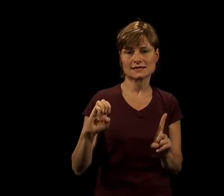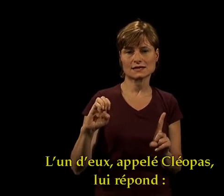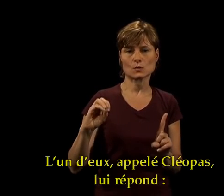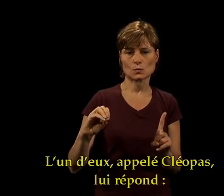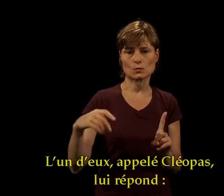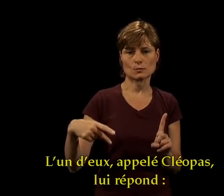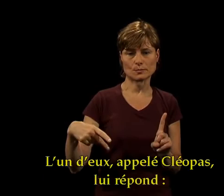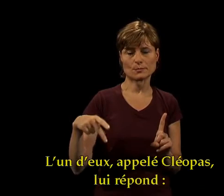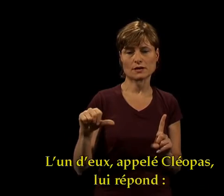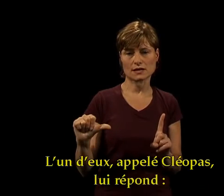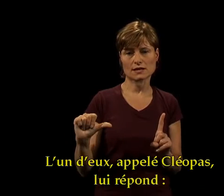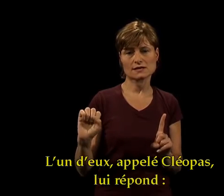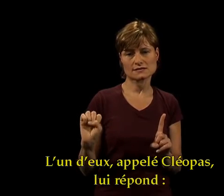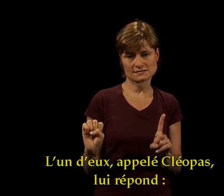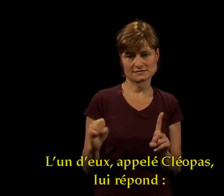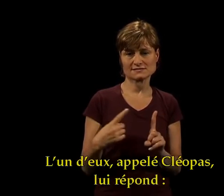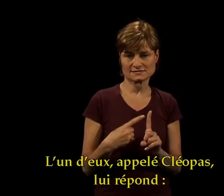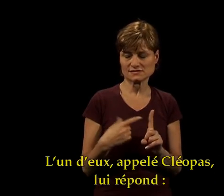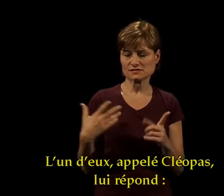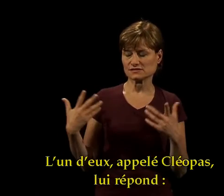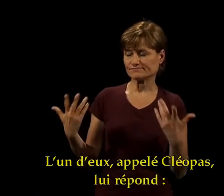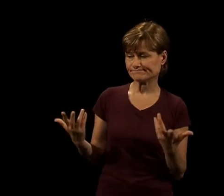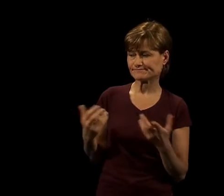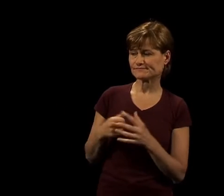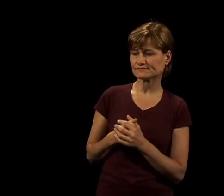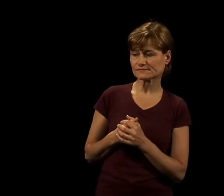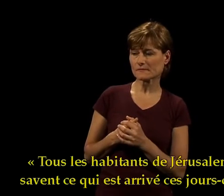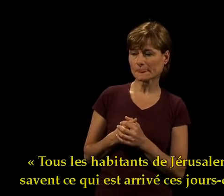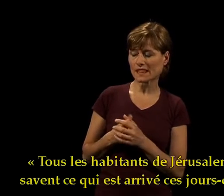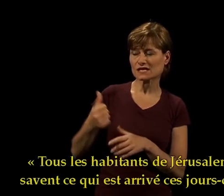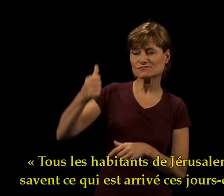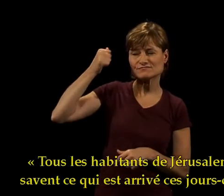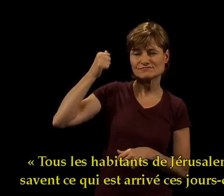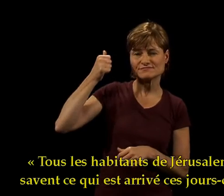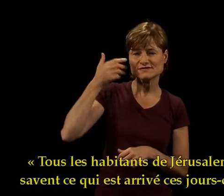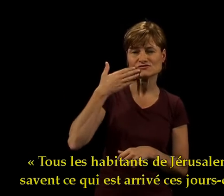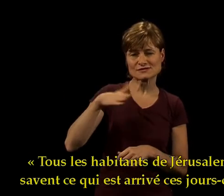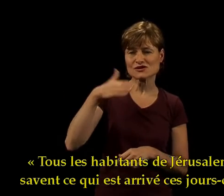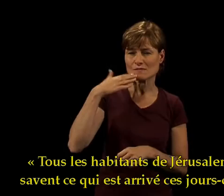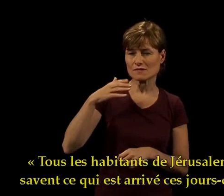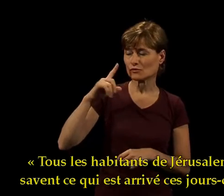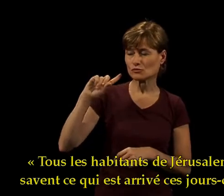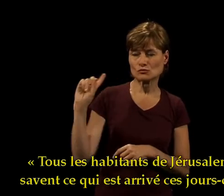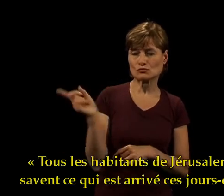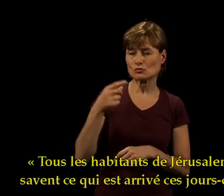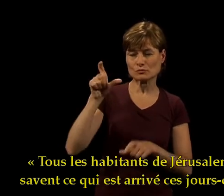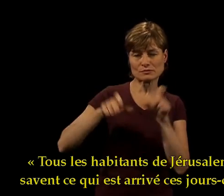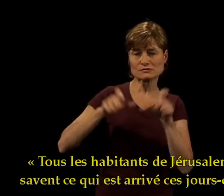d'eux, appelé Cléopas, lui répond « Tous les habitants de Jérusalem savent ce qui est arrivé